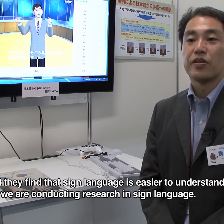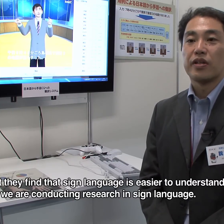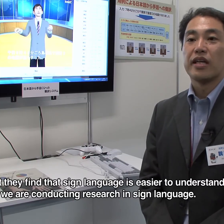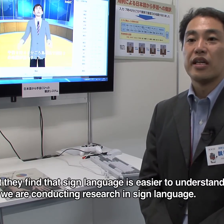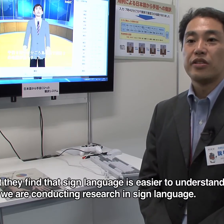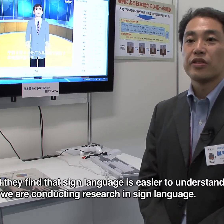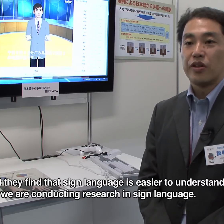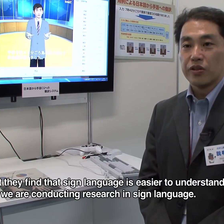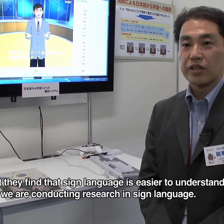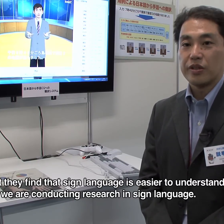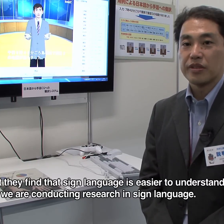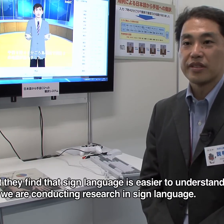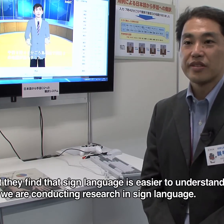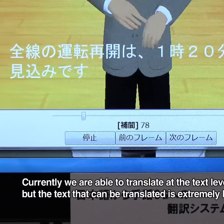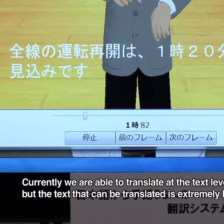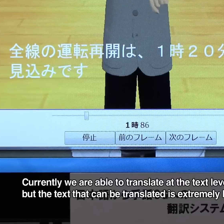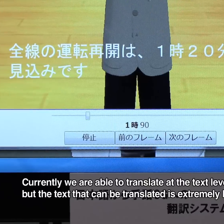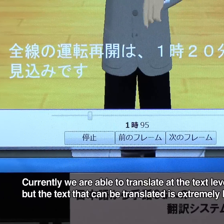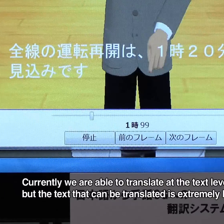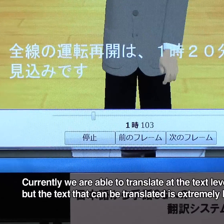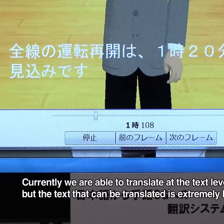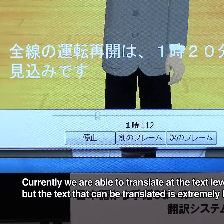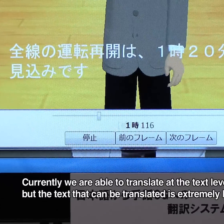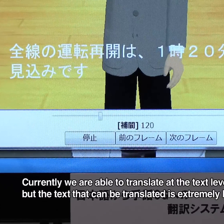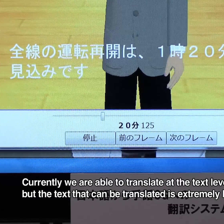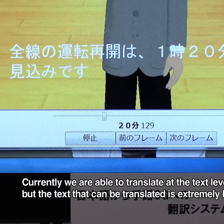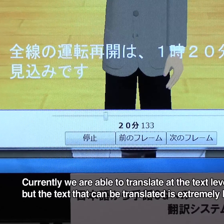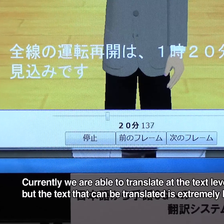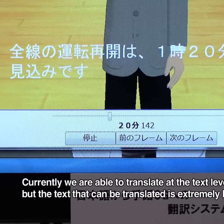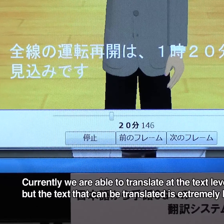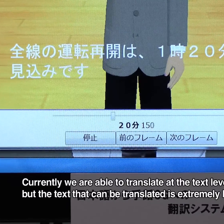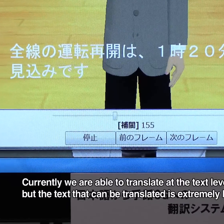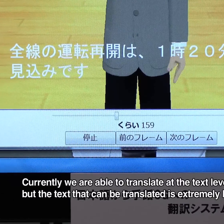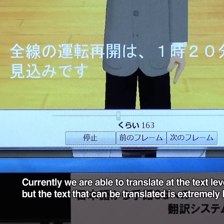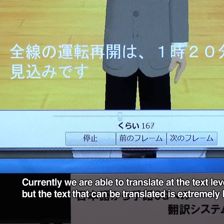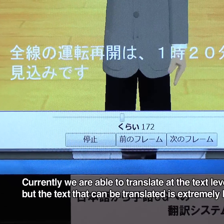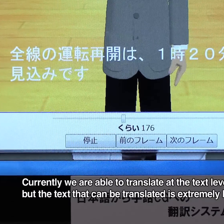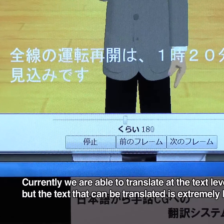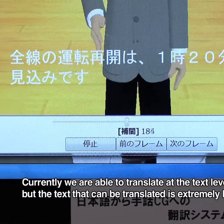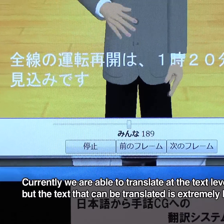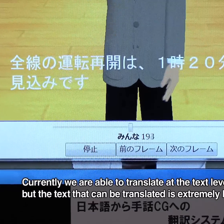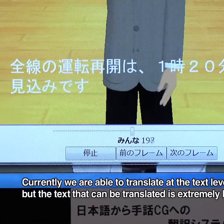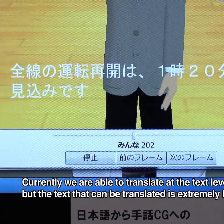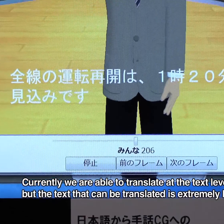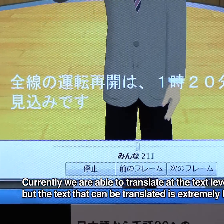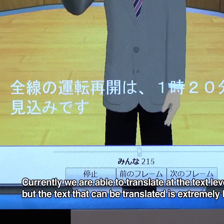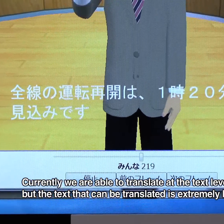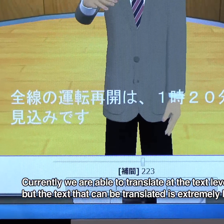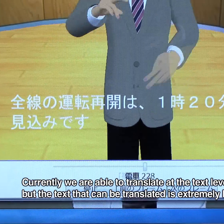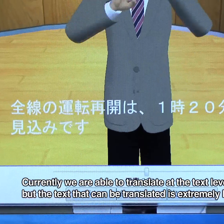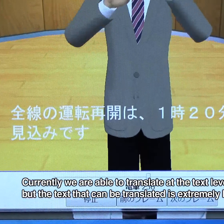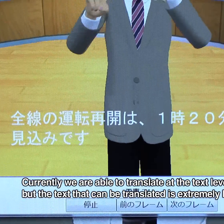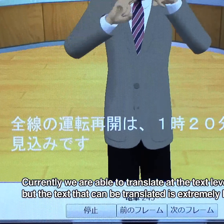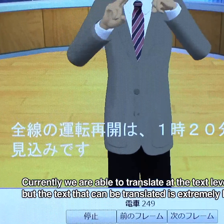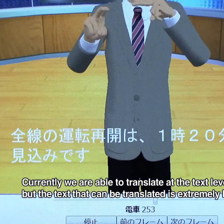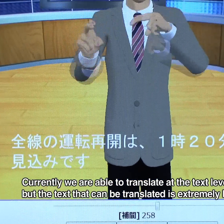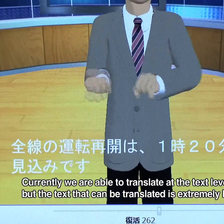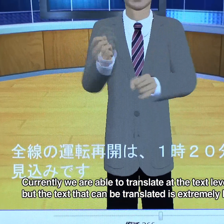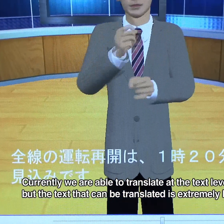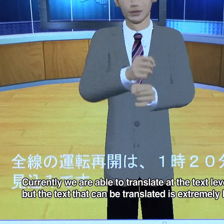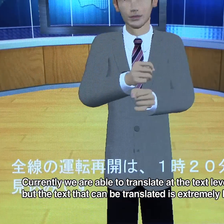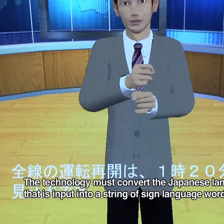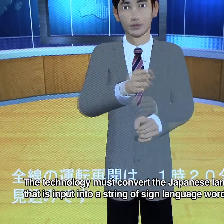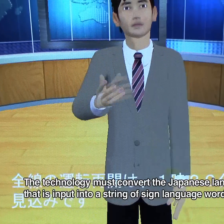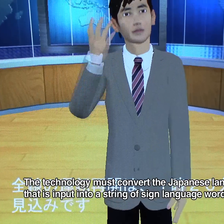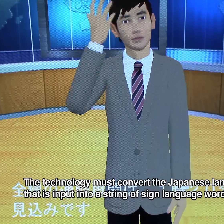ので手話の研究を行っております今文のレベルで翻訳できるようになったのですけれども翻訳できる文というのは非常に限定さ